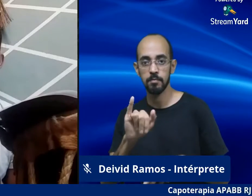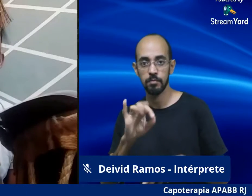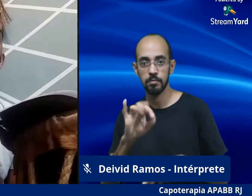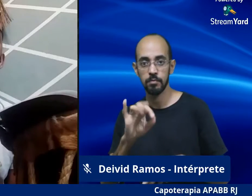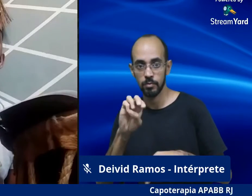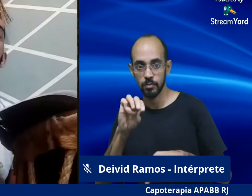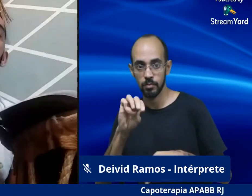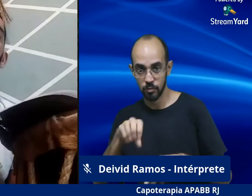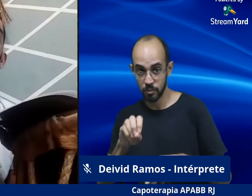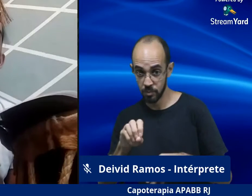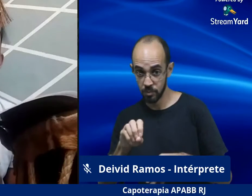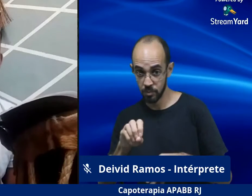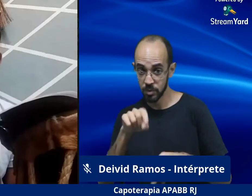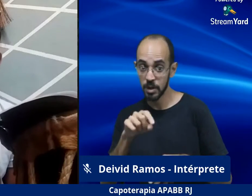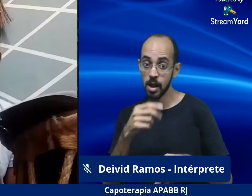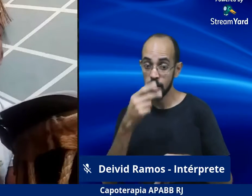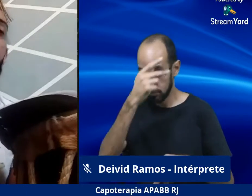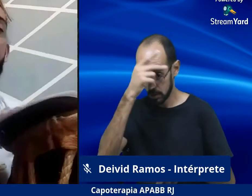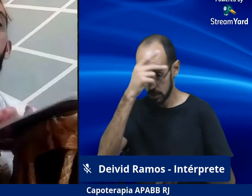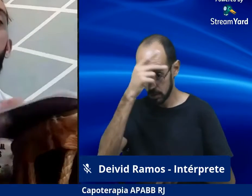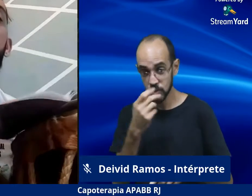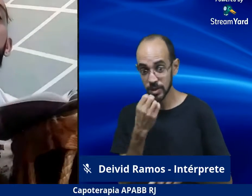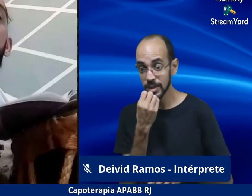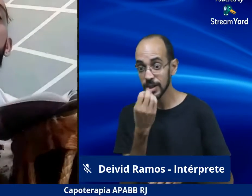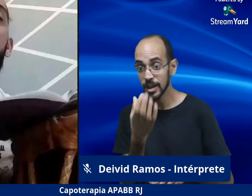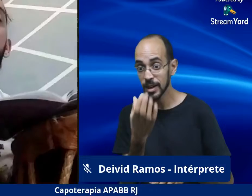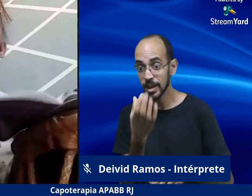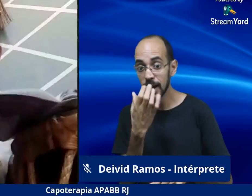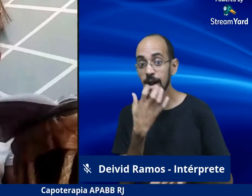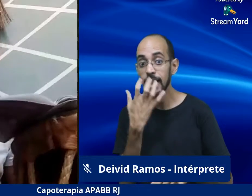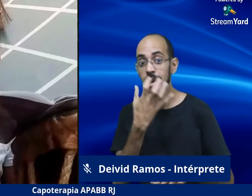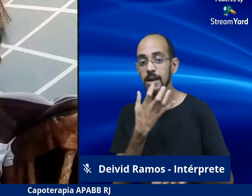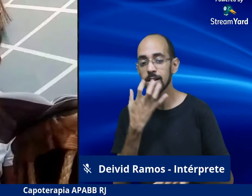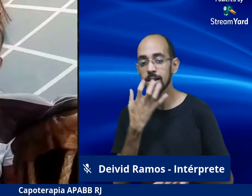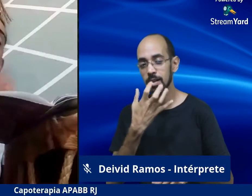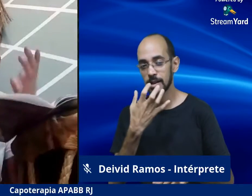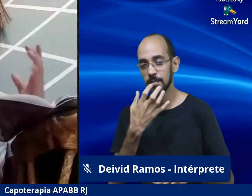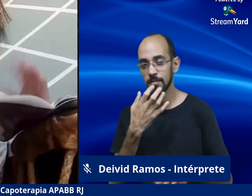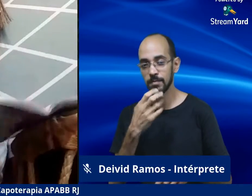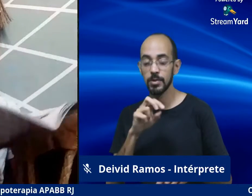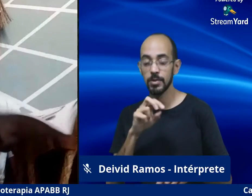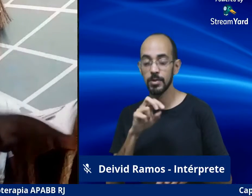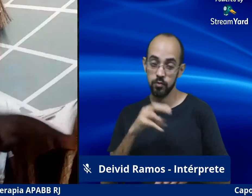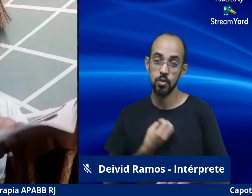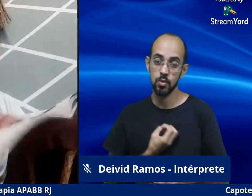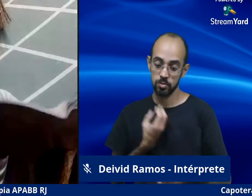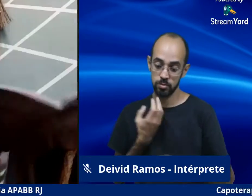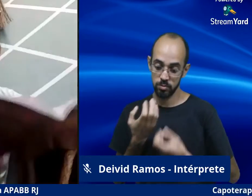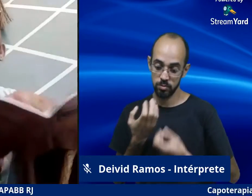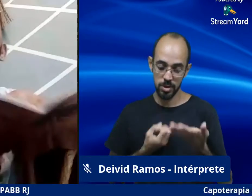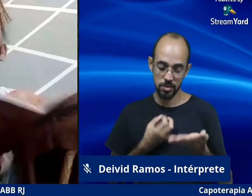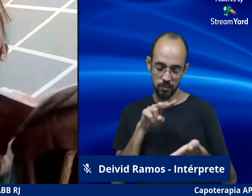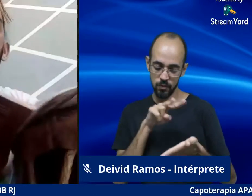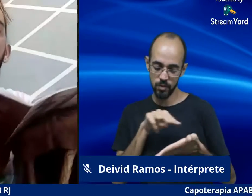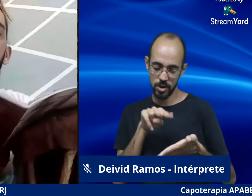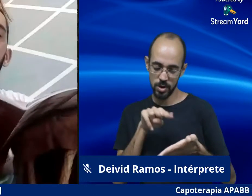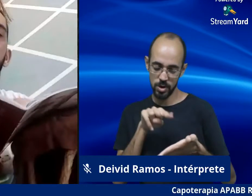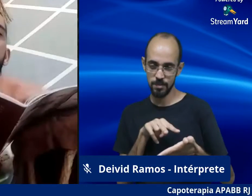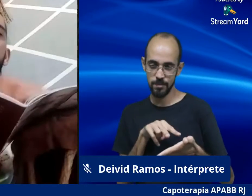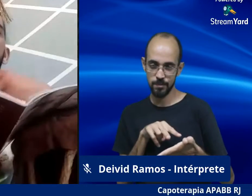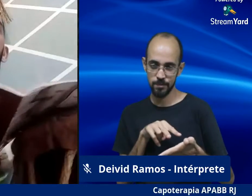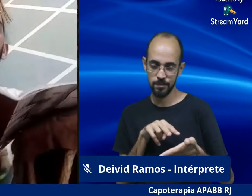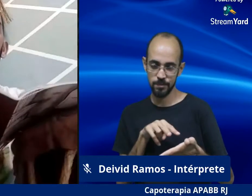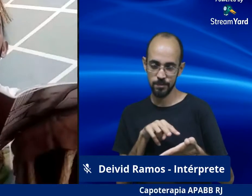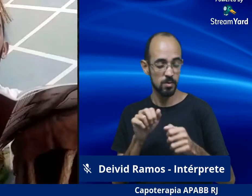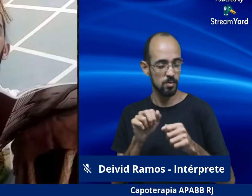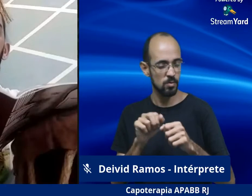o cantador. E aí eu vou ler esse poema aqui que fala sobre o canto. Faz chorar,